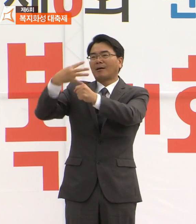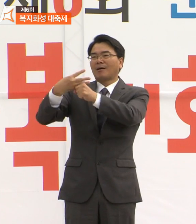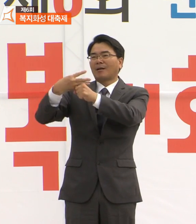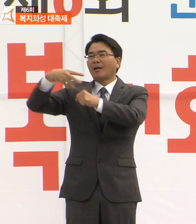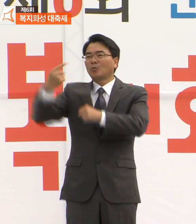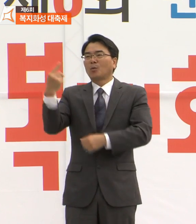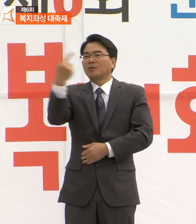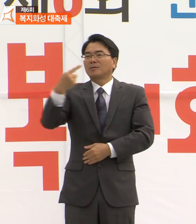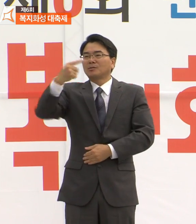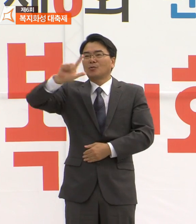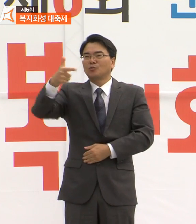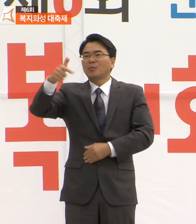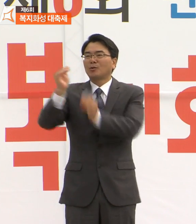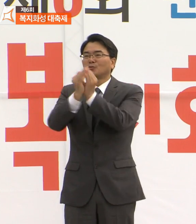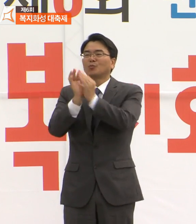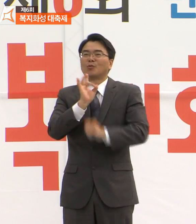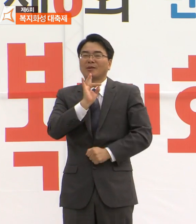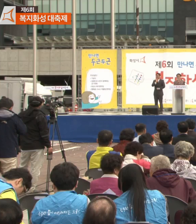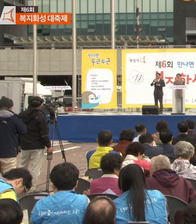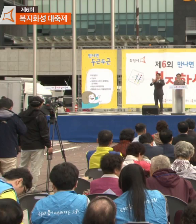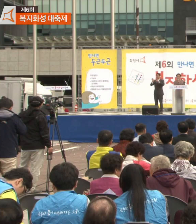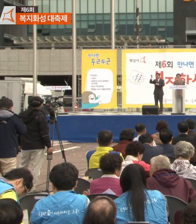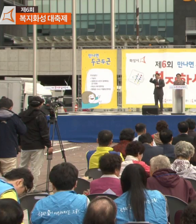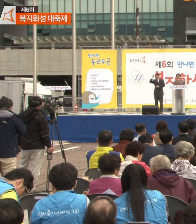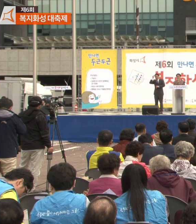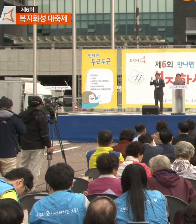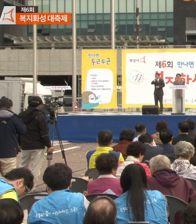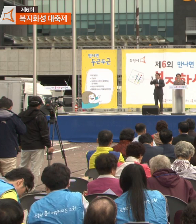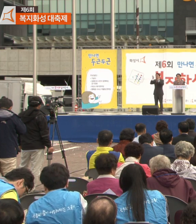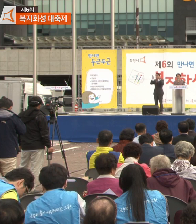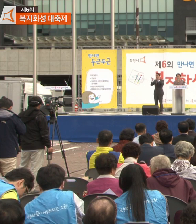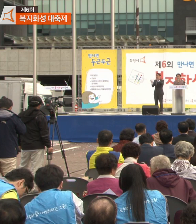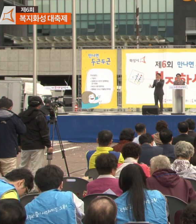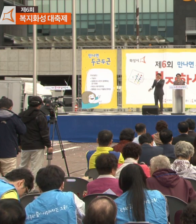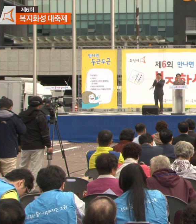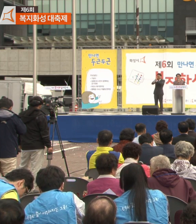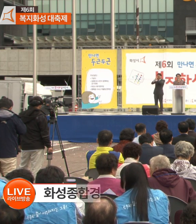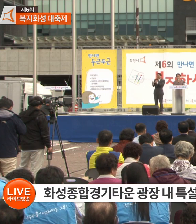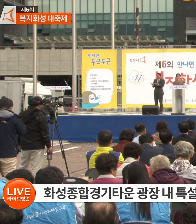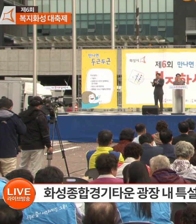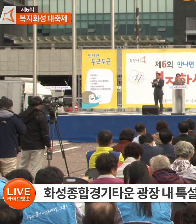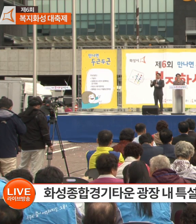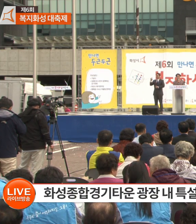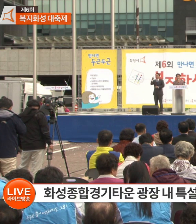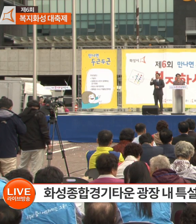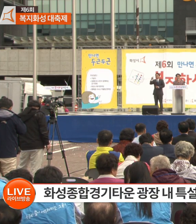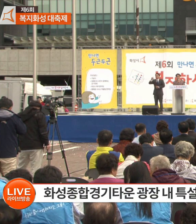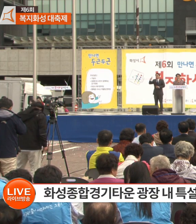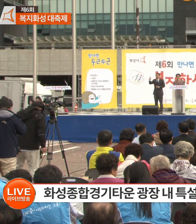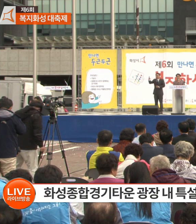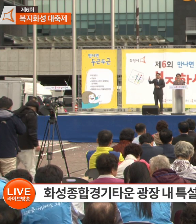되죠. 1600조. 대기업의 사내유보금이 그 정도로 법인세를 깎아줌으로 해서 생긴 사내유보금이